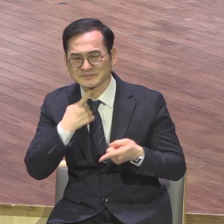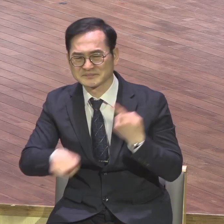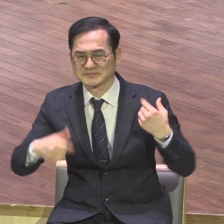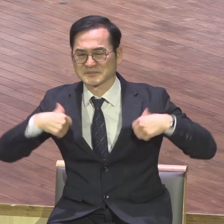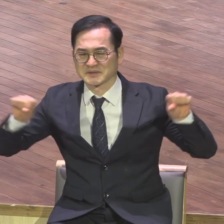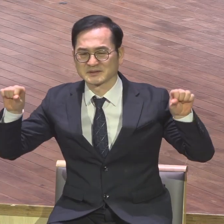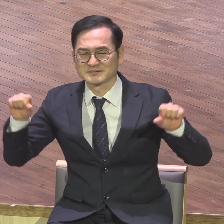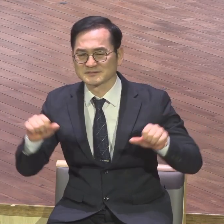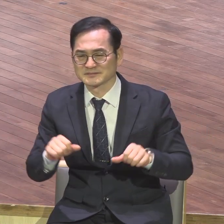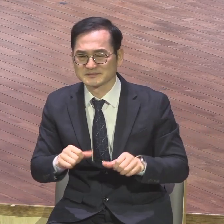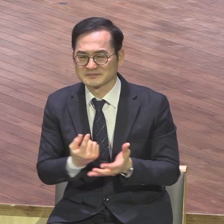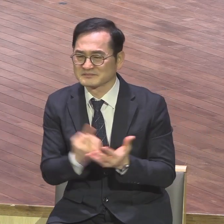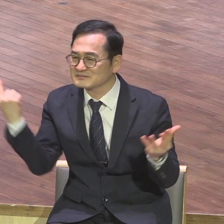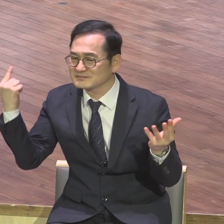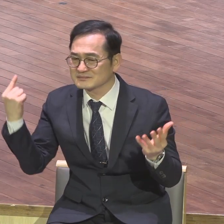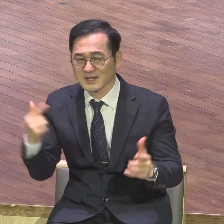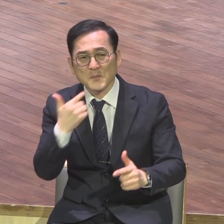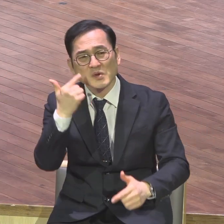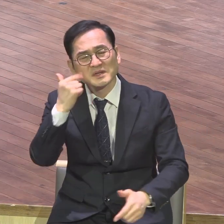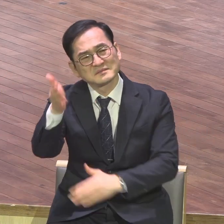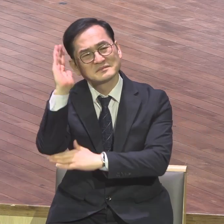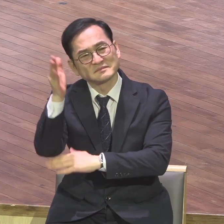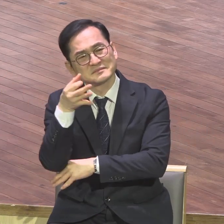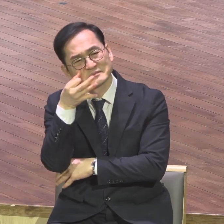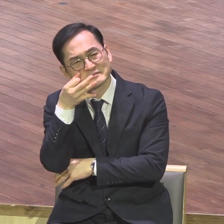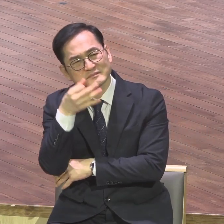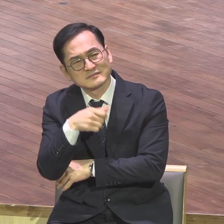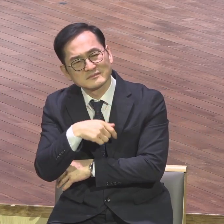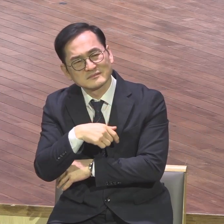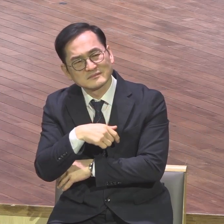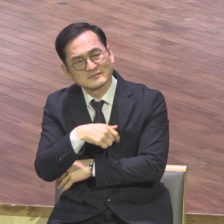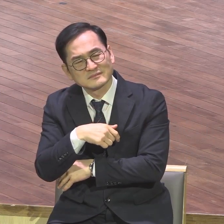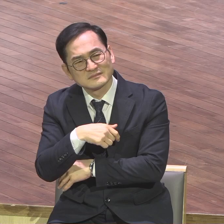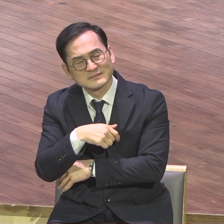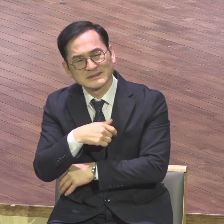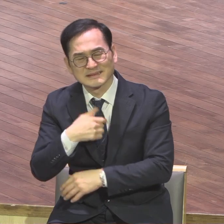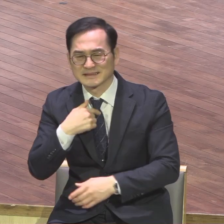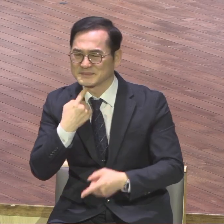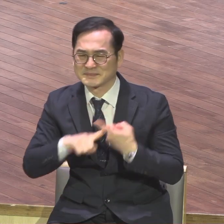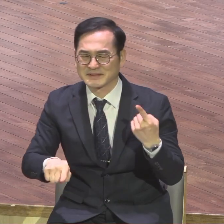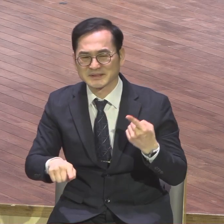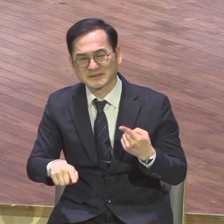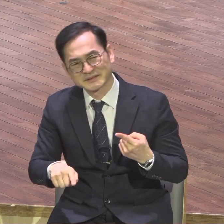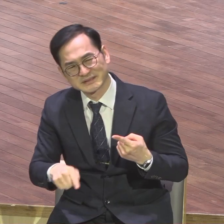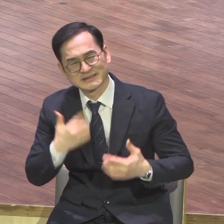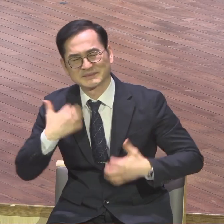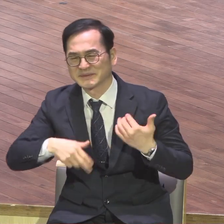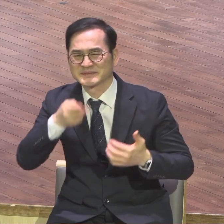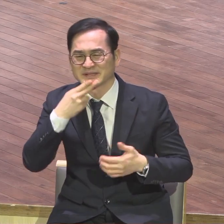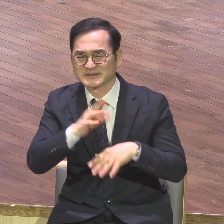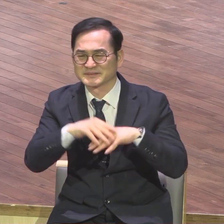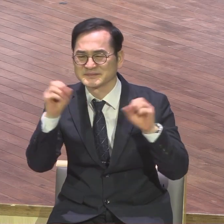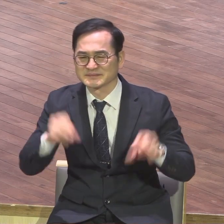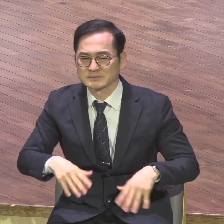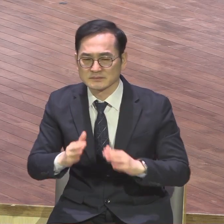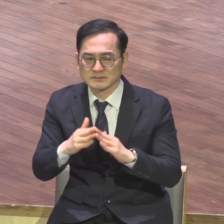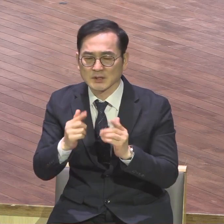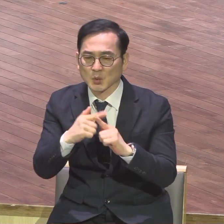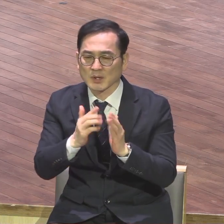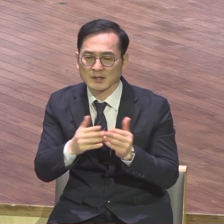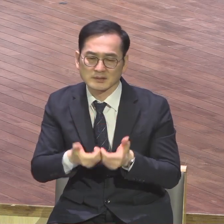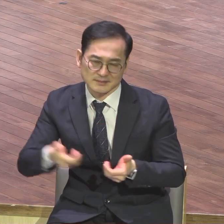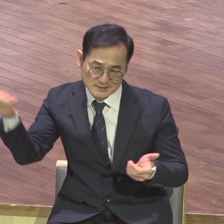자기하고 맞아야 돼. 자기하고 안 맞으면 은혜 안 받아. 모든 것을 어떻게 해요? 자기